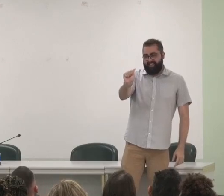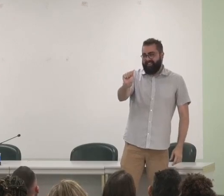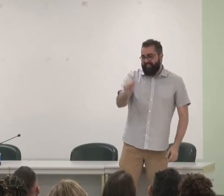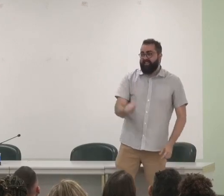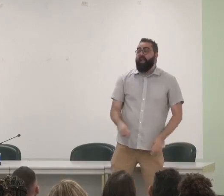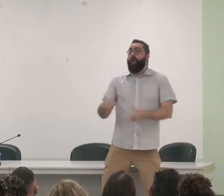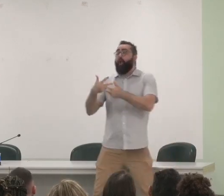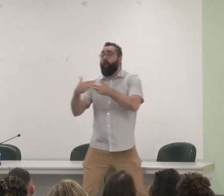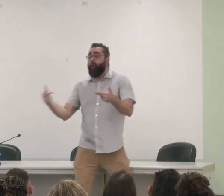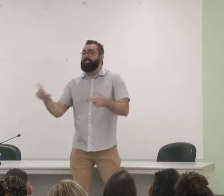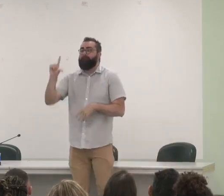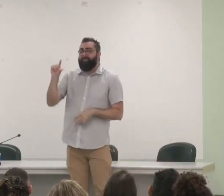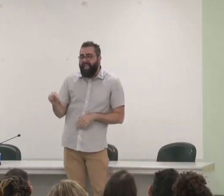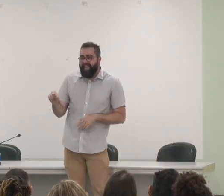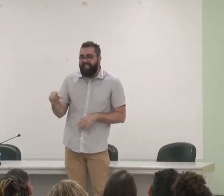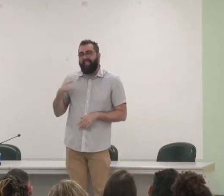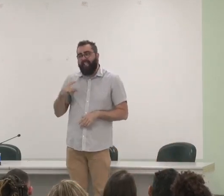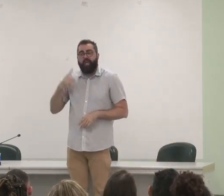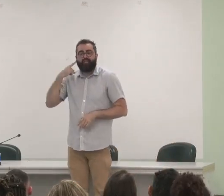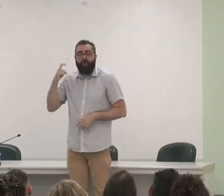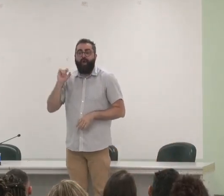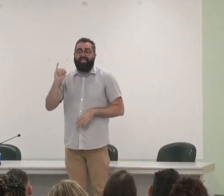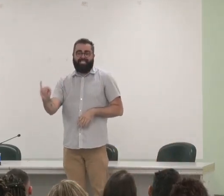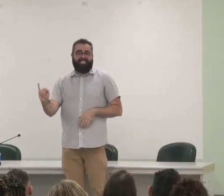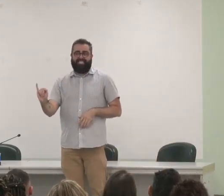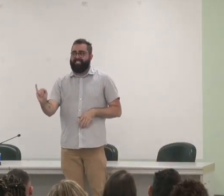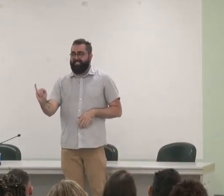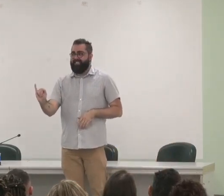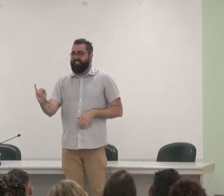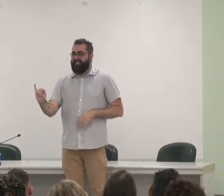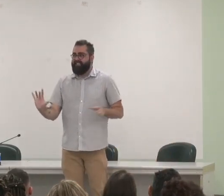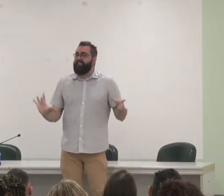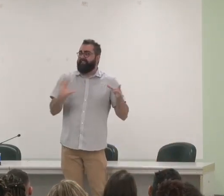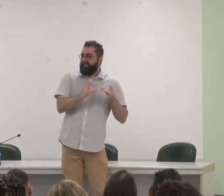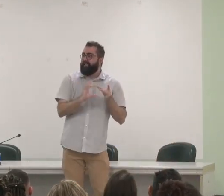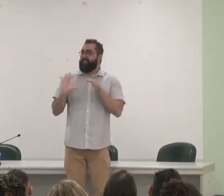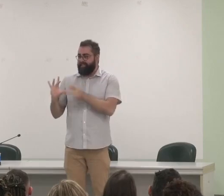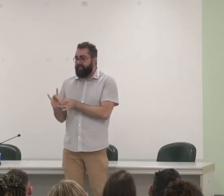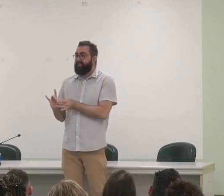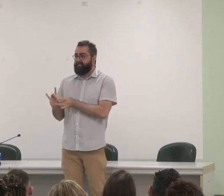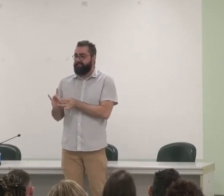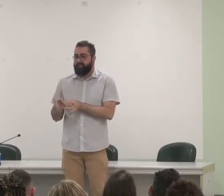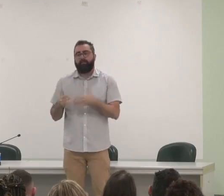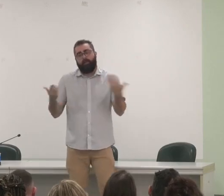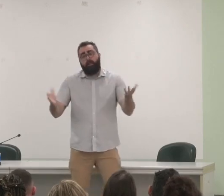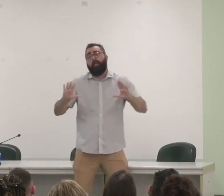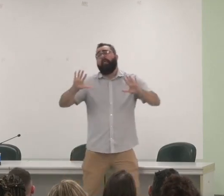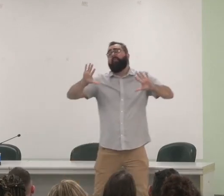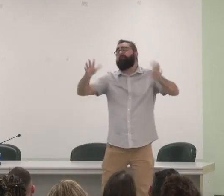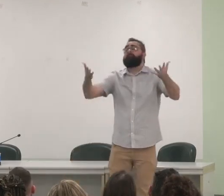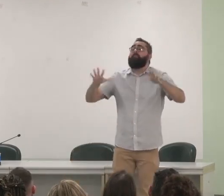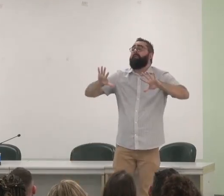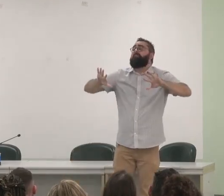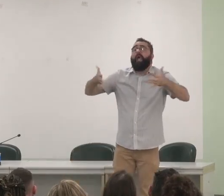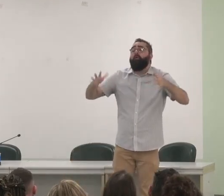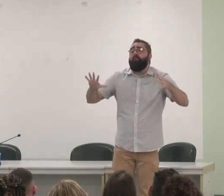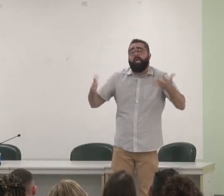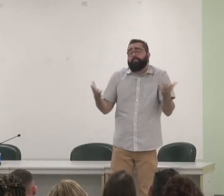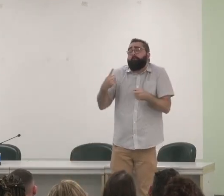o fonema A. E outros que, quando falam sobre coisas menores, é fonema I. Então, o